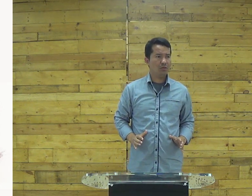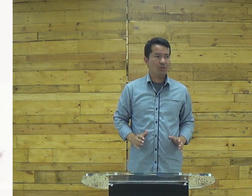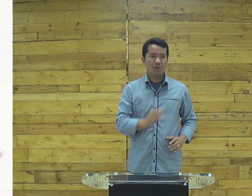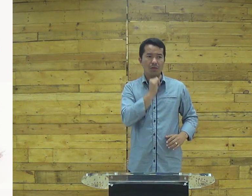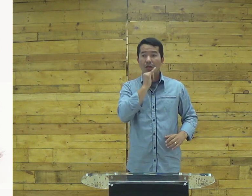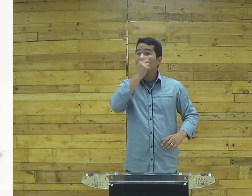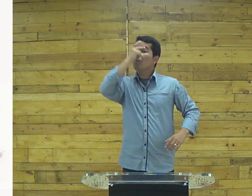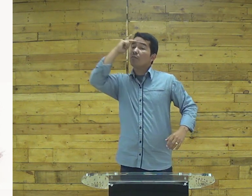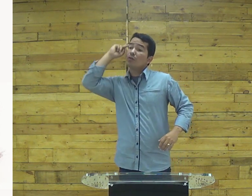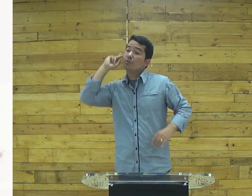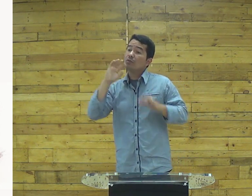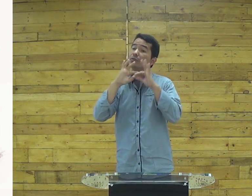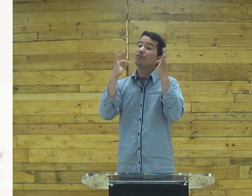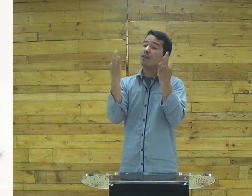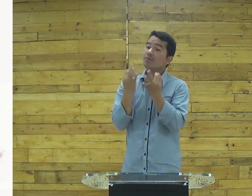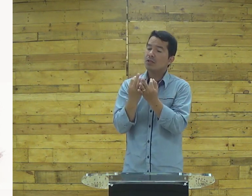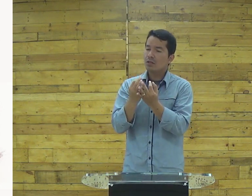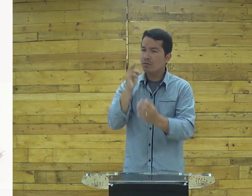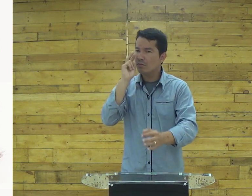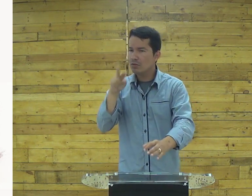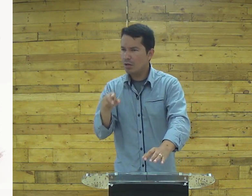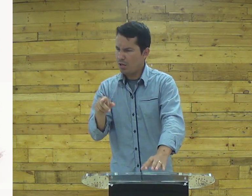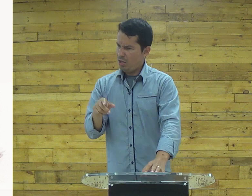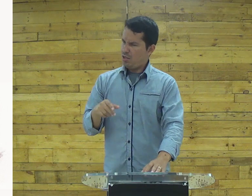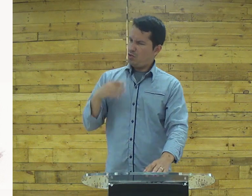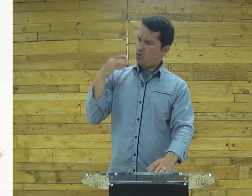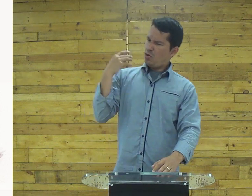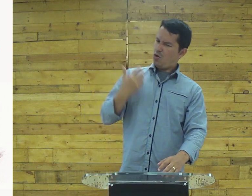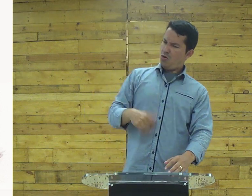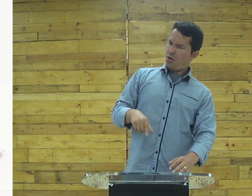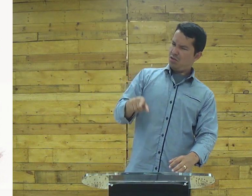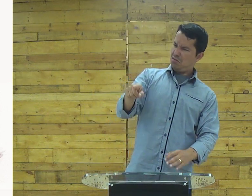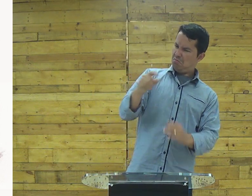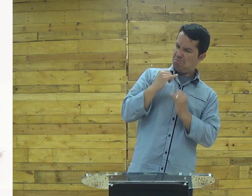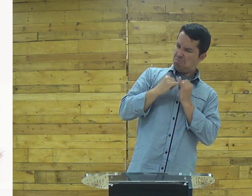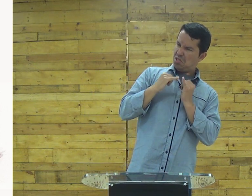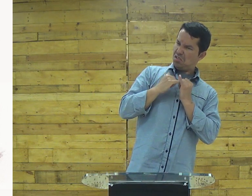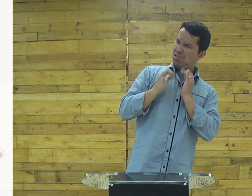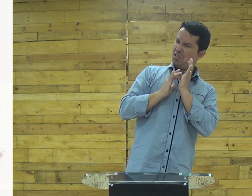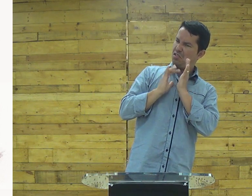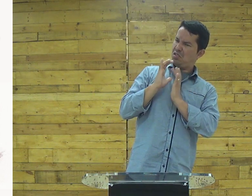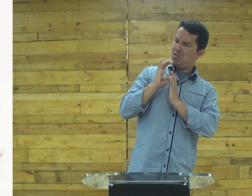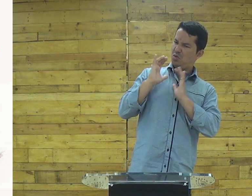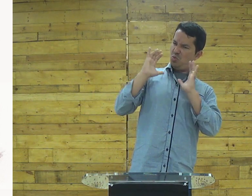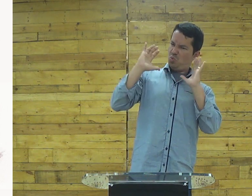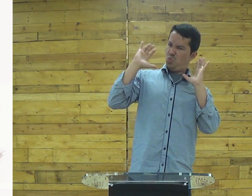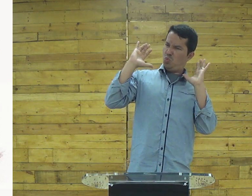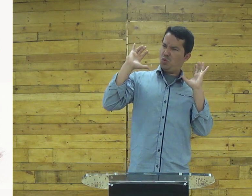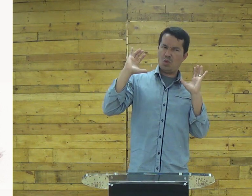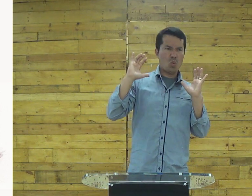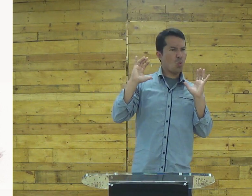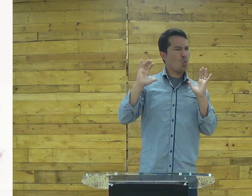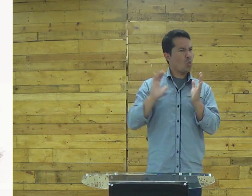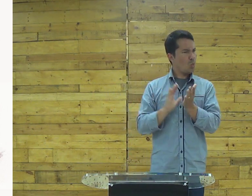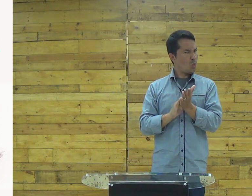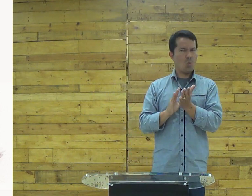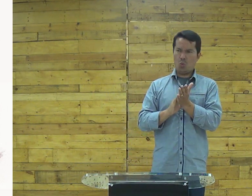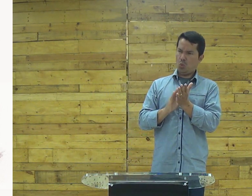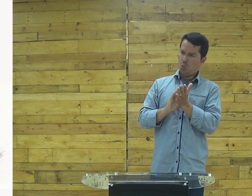igual. Muitas pessoas, por exemplo, na sua família, falam, oh, você se parece com